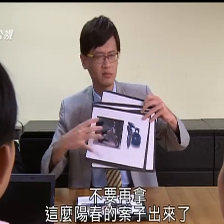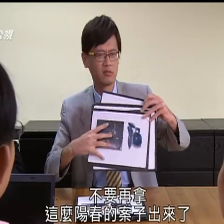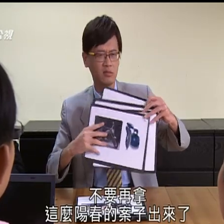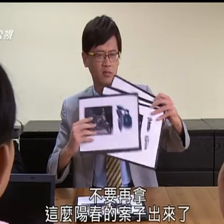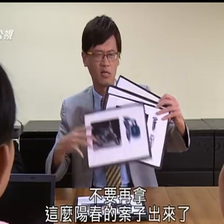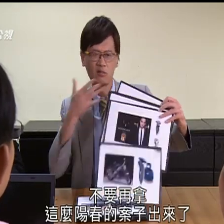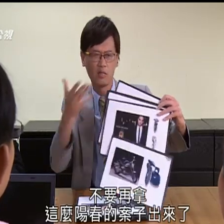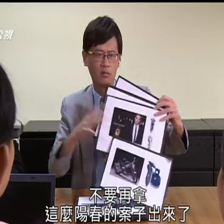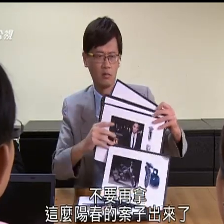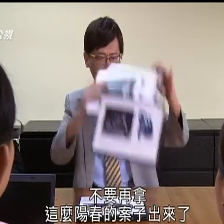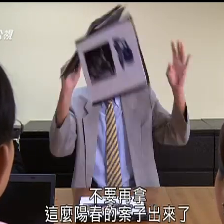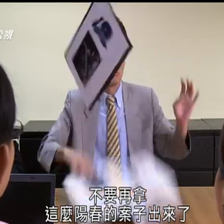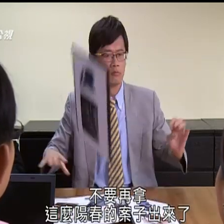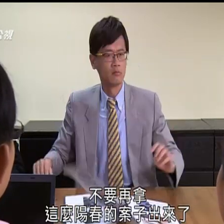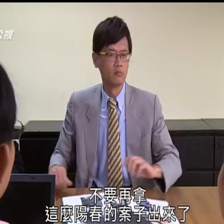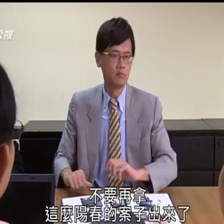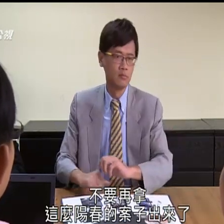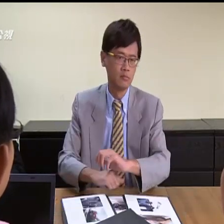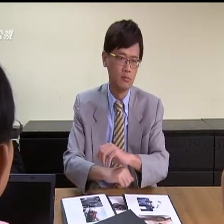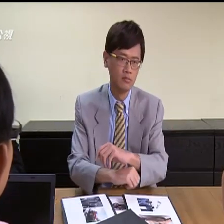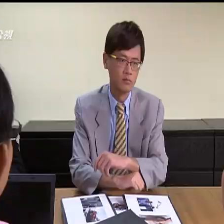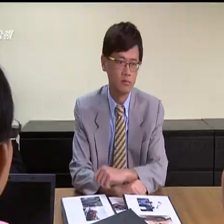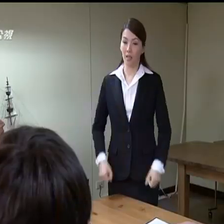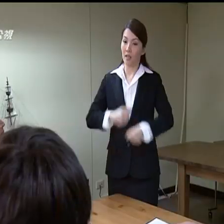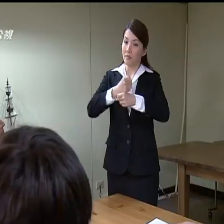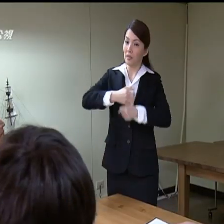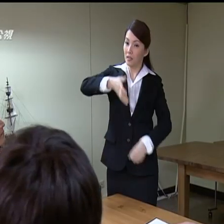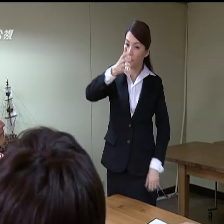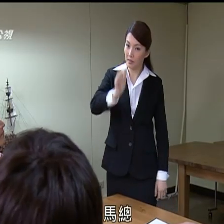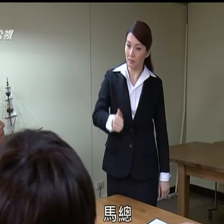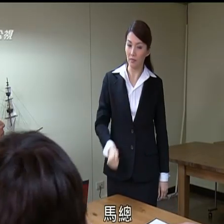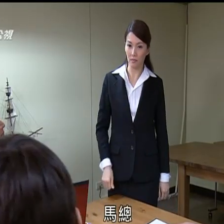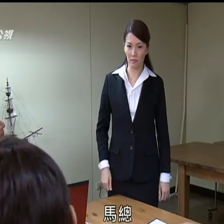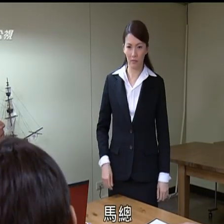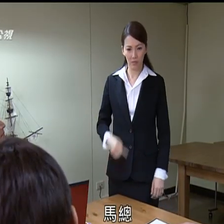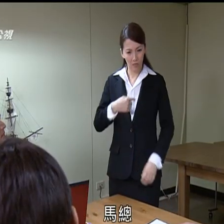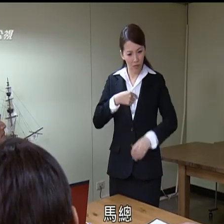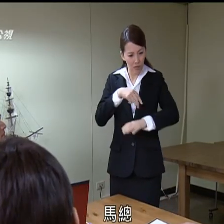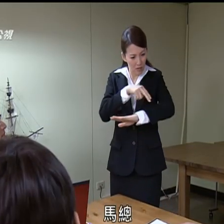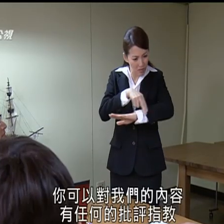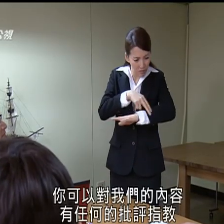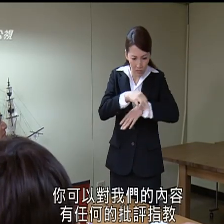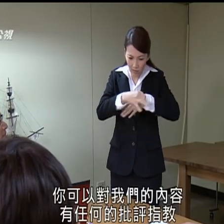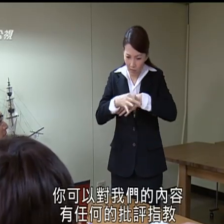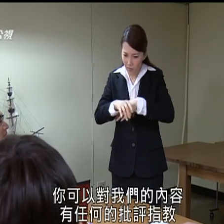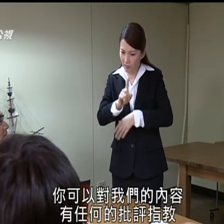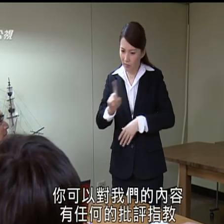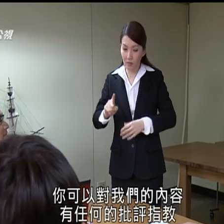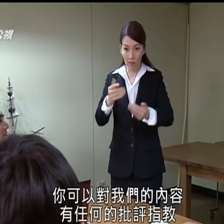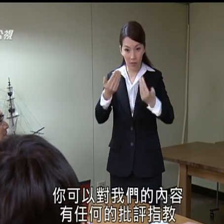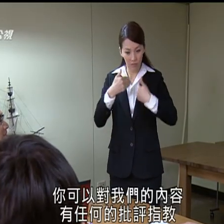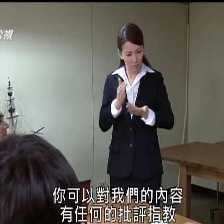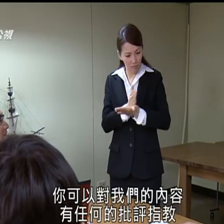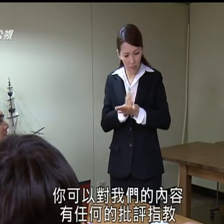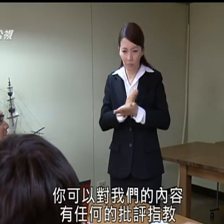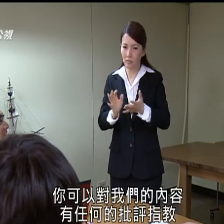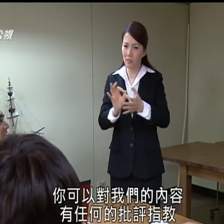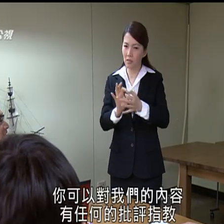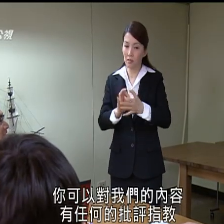拿这么阳春的案子出来了，哼！ 马总，你可以对我们的内容有任何的批评